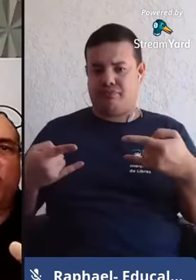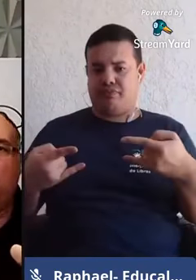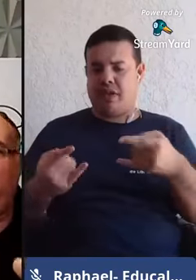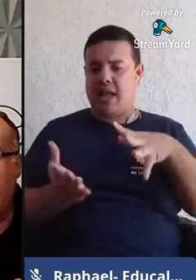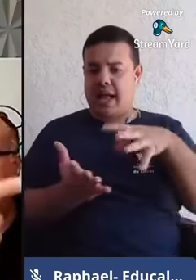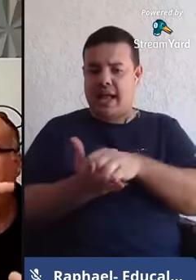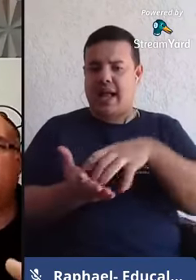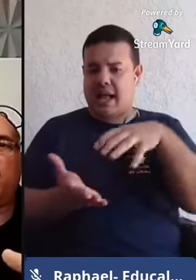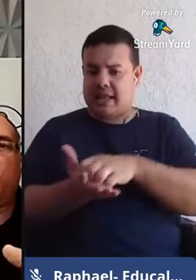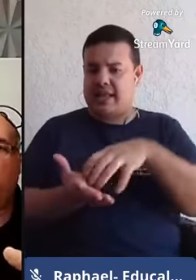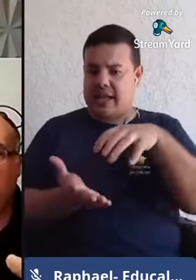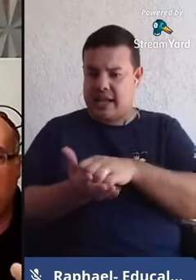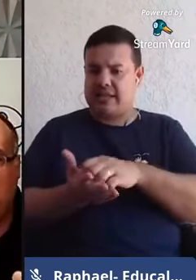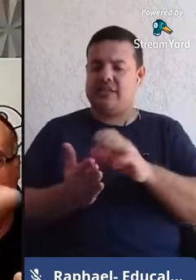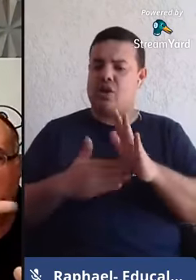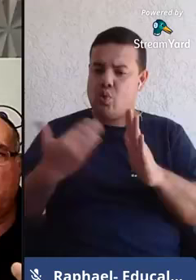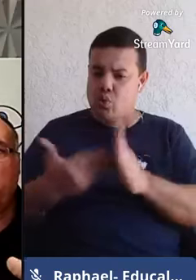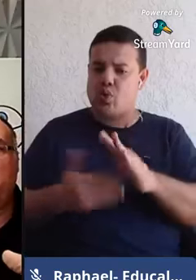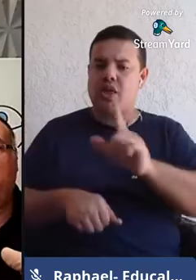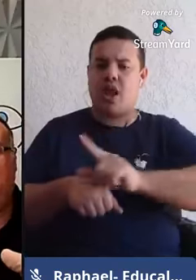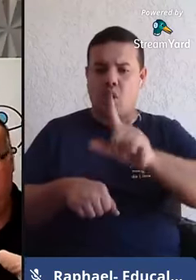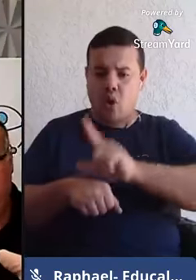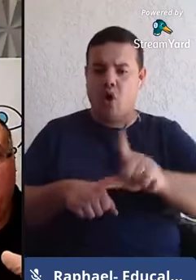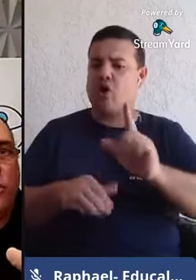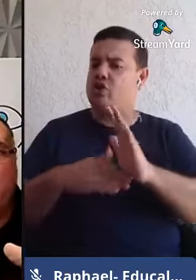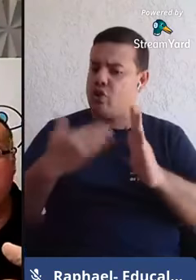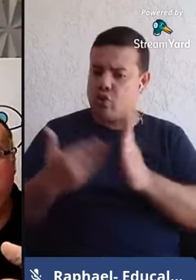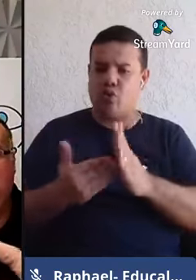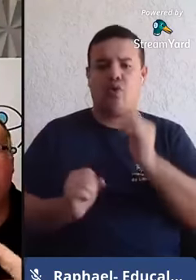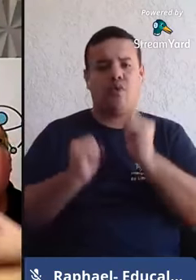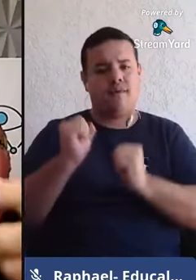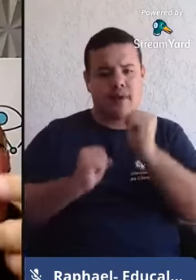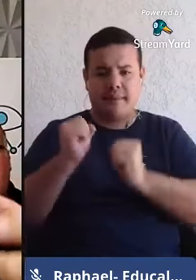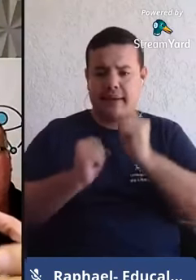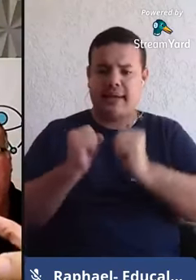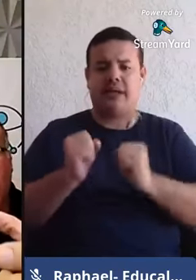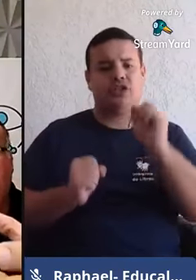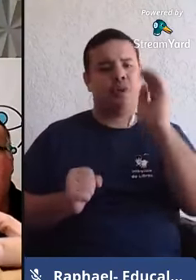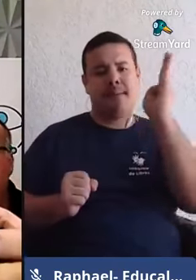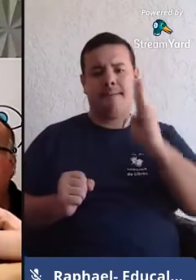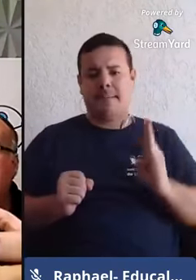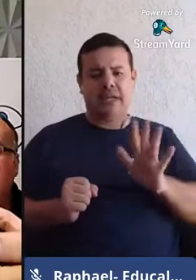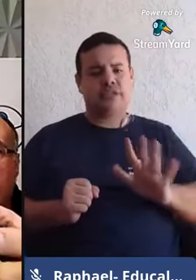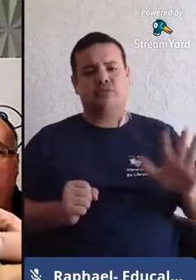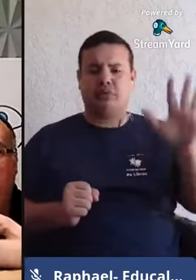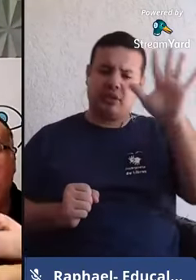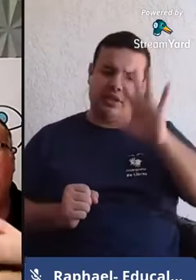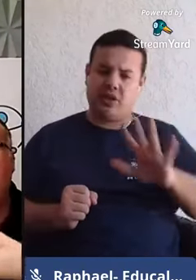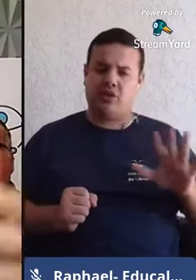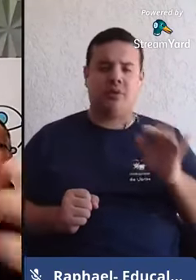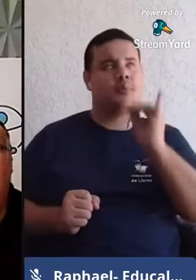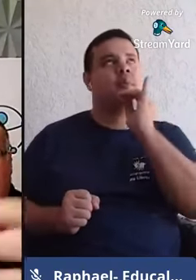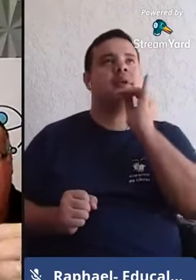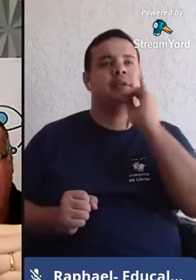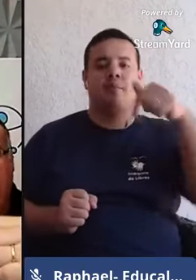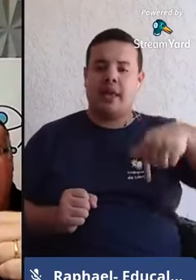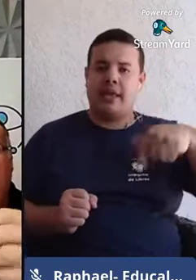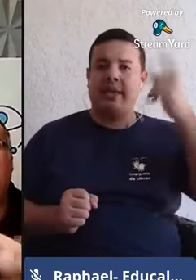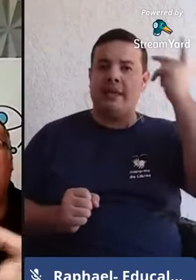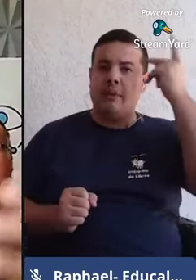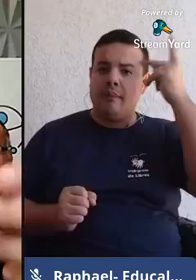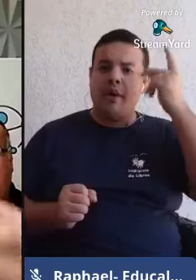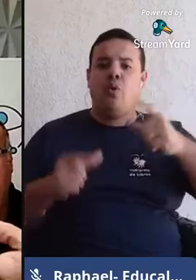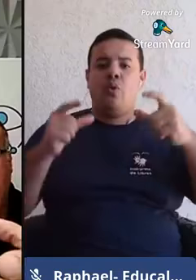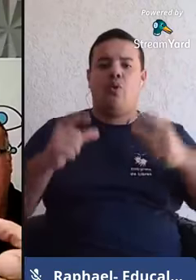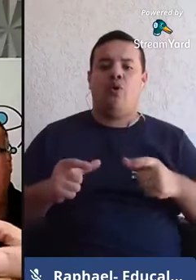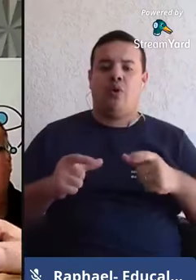lojas, todos os fabricantes, todos os revendedores próximos do Brasil inteiro. O cara está aqui em São Paulo, no bairro da Lapa, né?